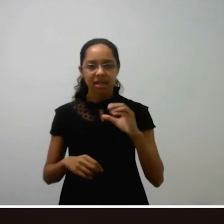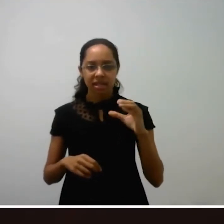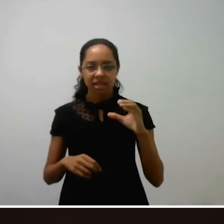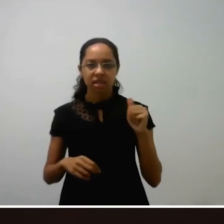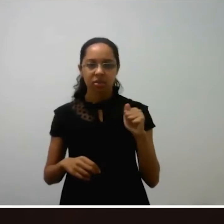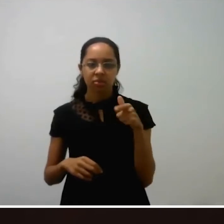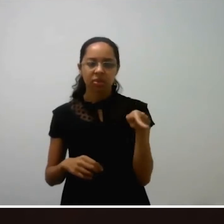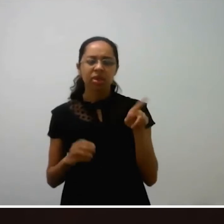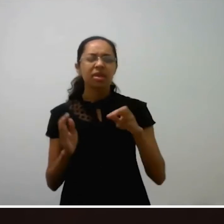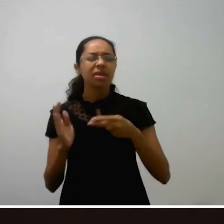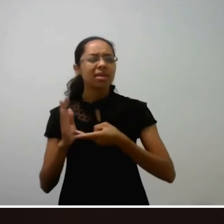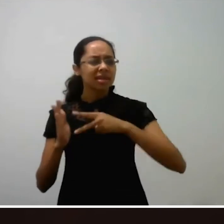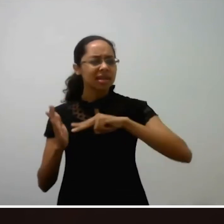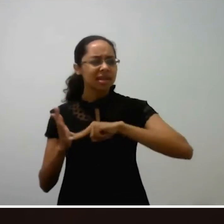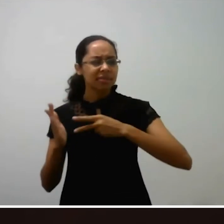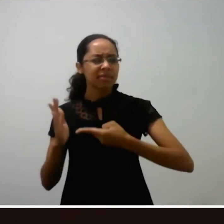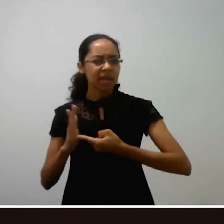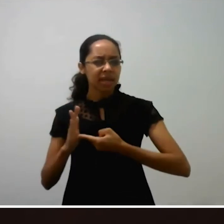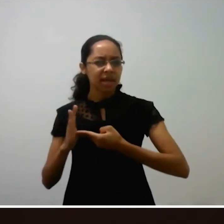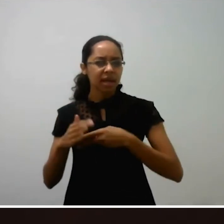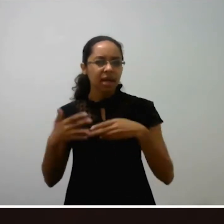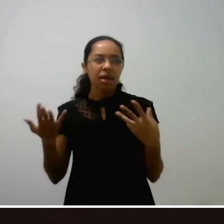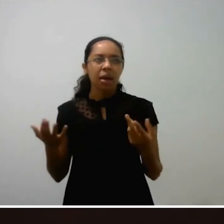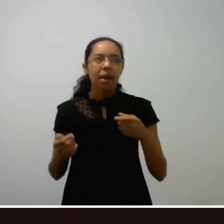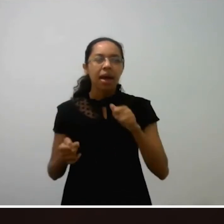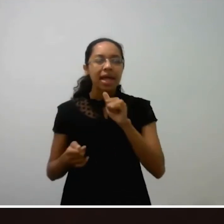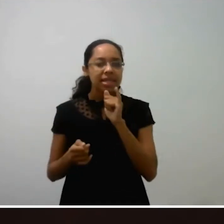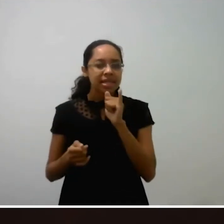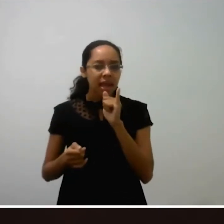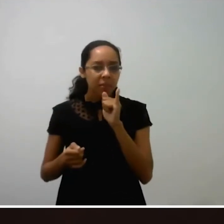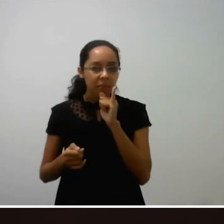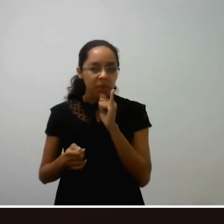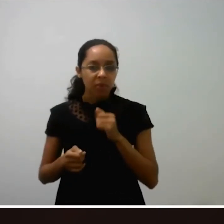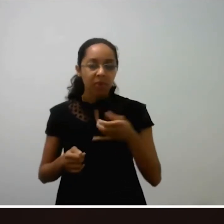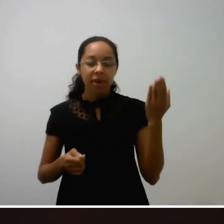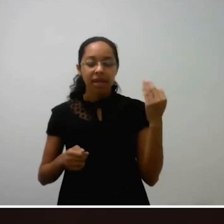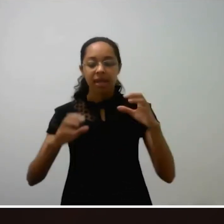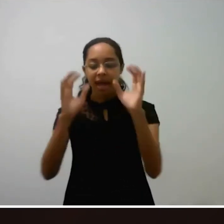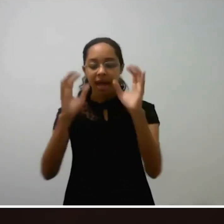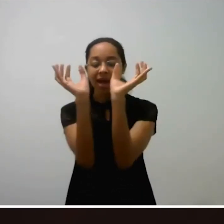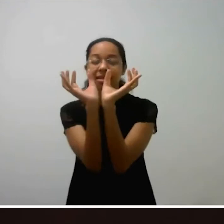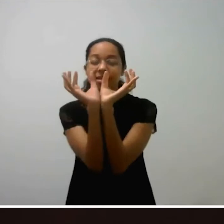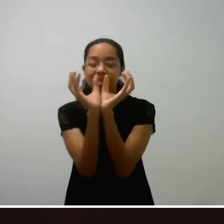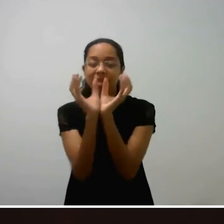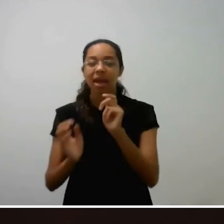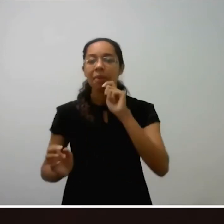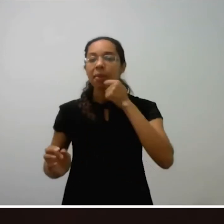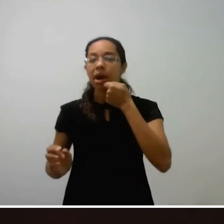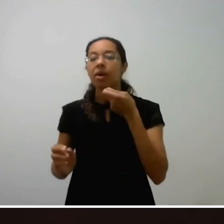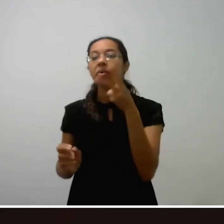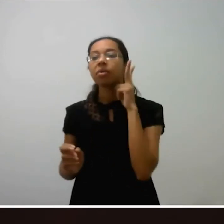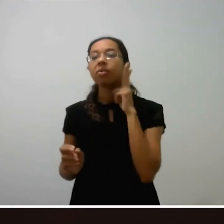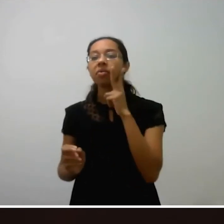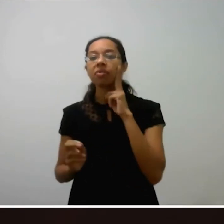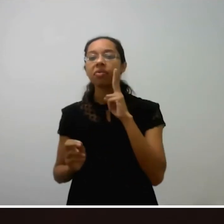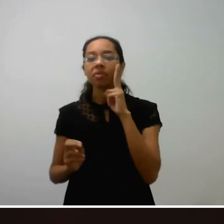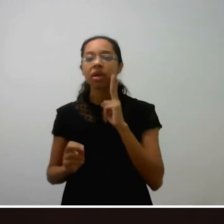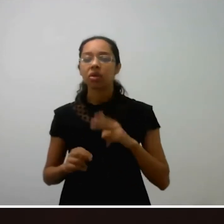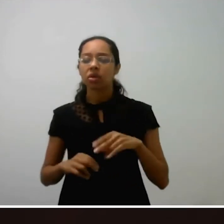certo? Isso é considerado como a Santa Ceia. E a doutrina de